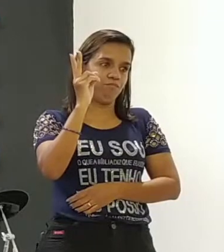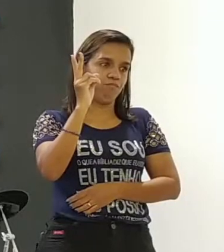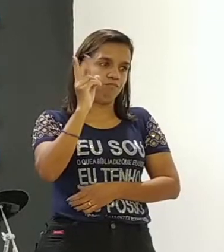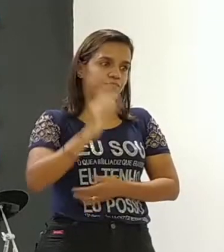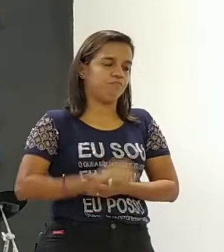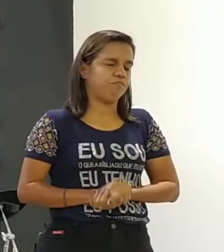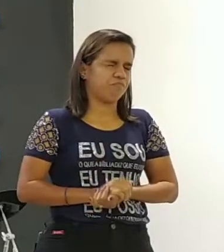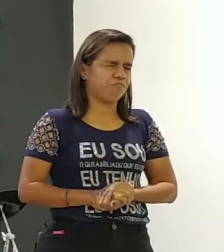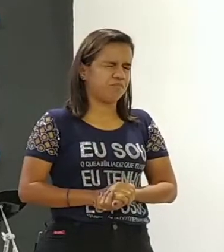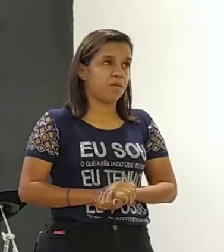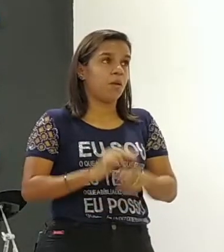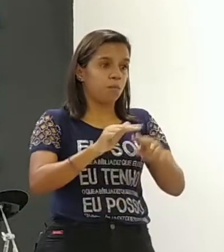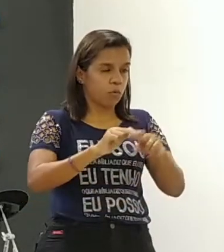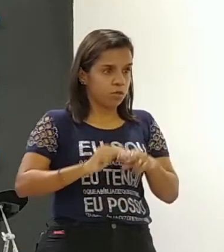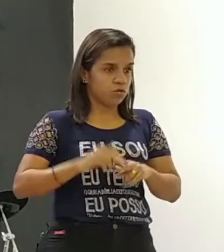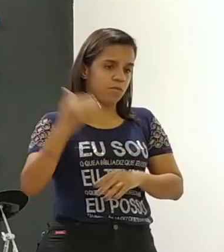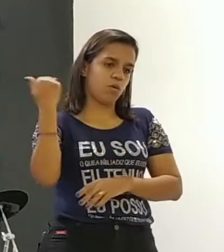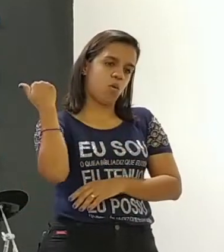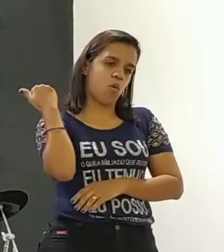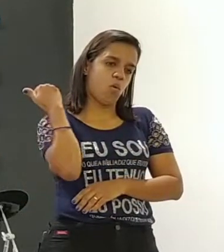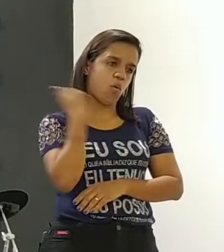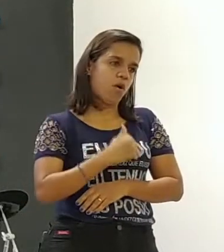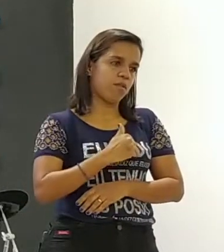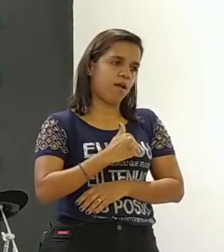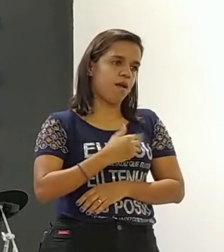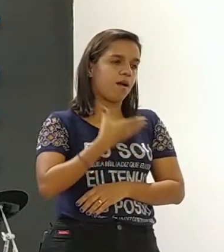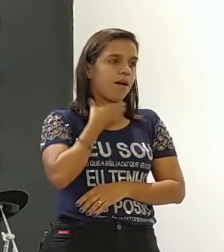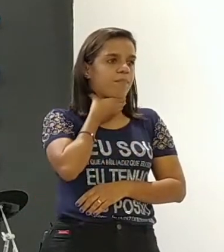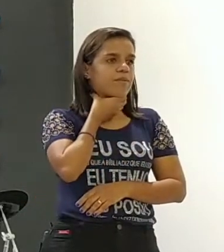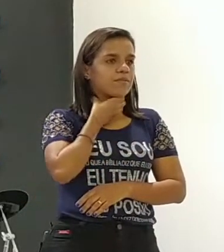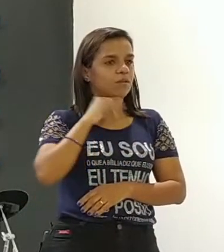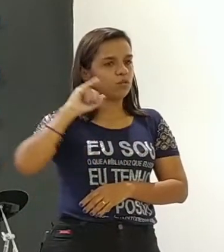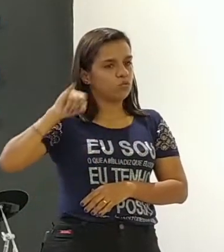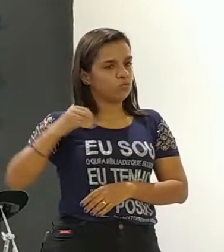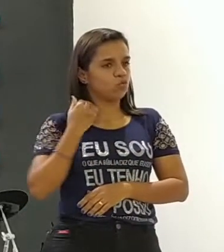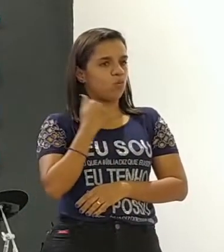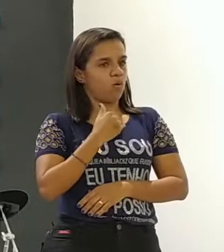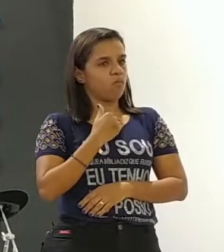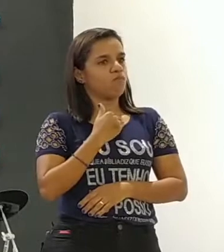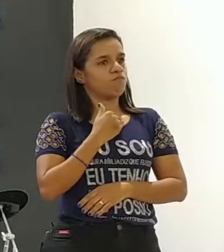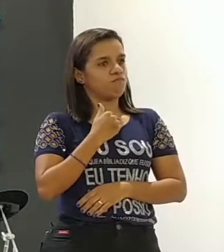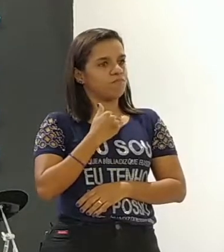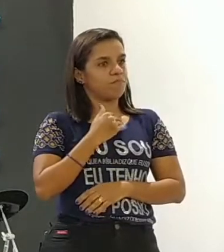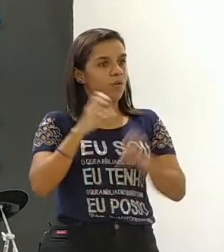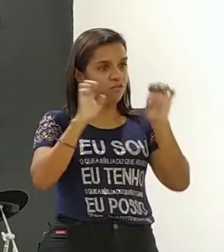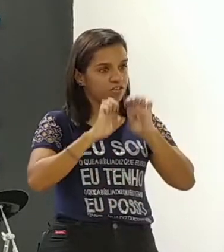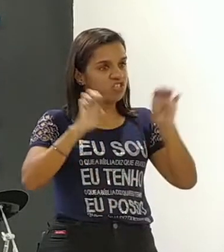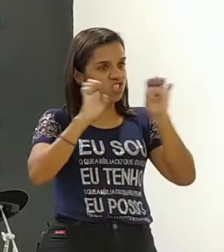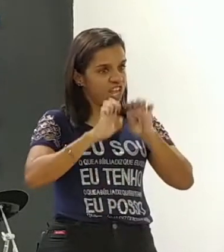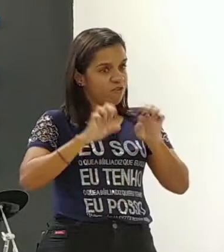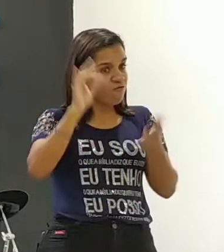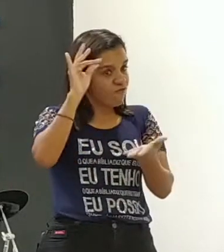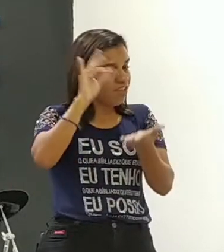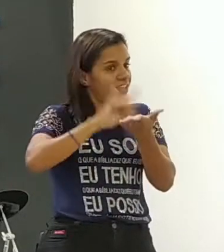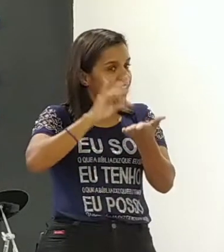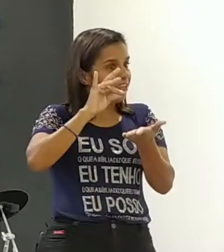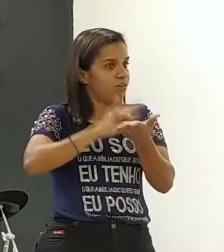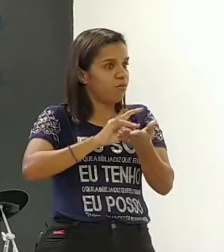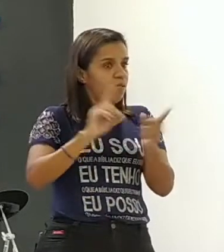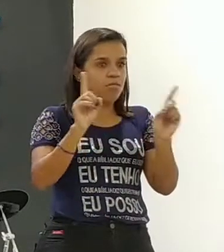língua dele, por isso mandou cortar a cabeça dele para que o evangelho verdadeiro não fosse pregado.